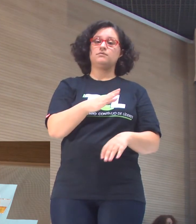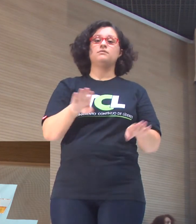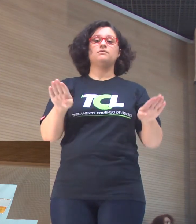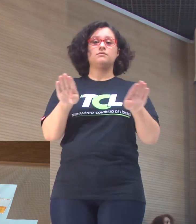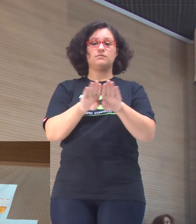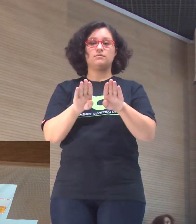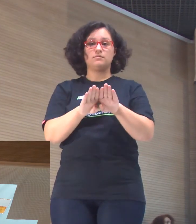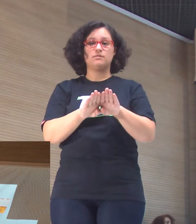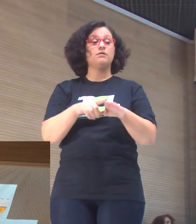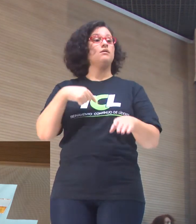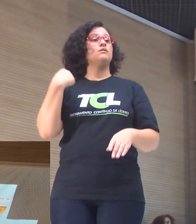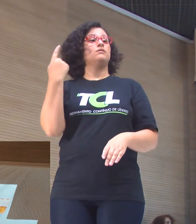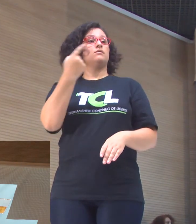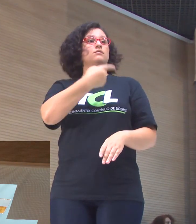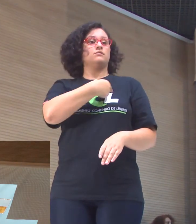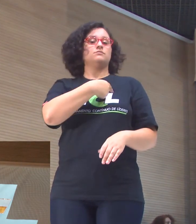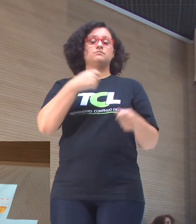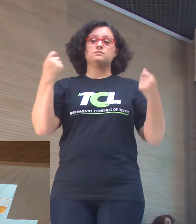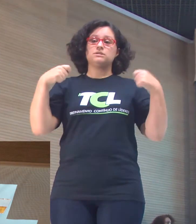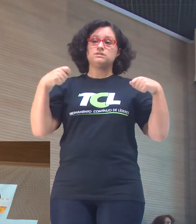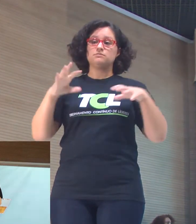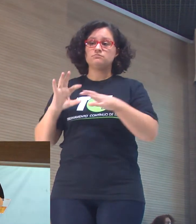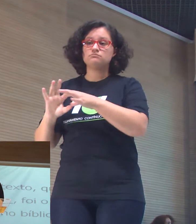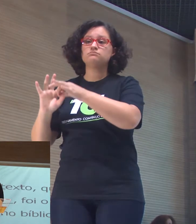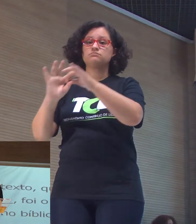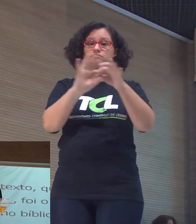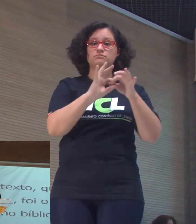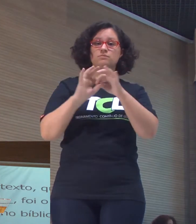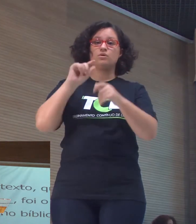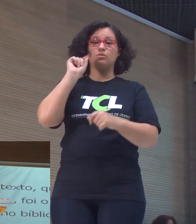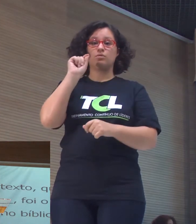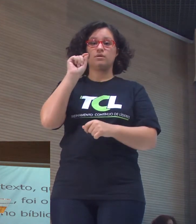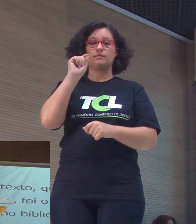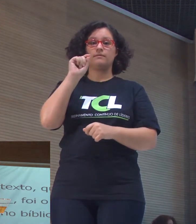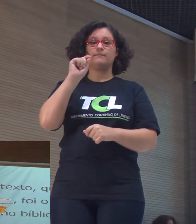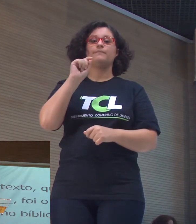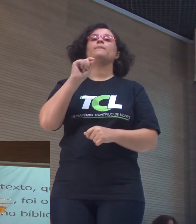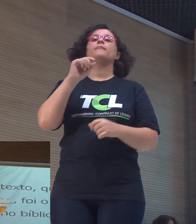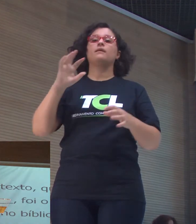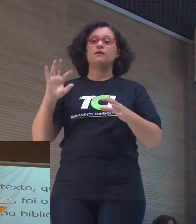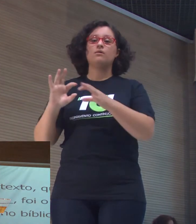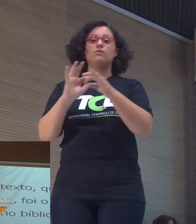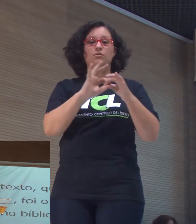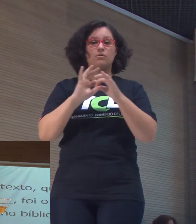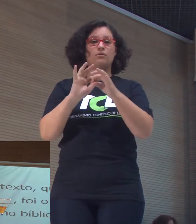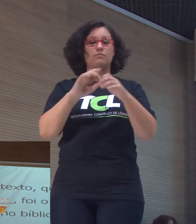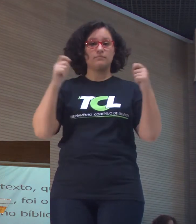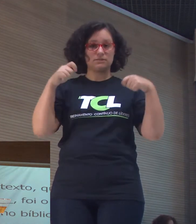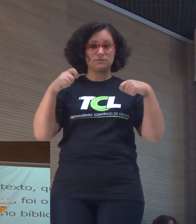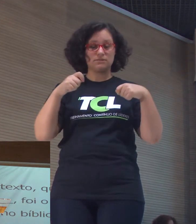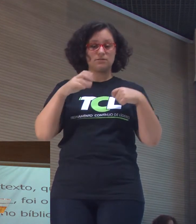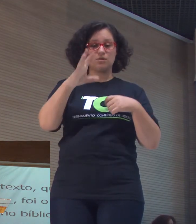haja unidade, nós precisamos ter unidade dentro do ensino bíblico. A primeira